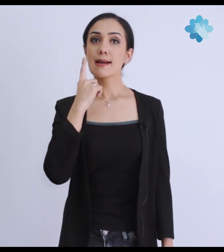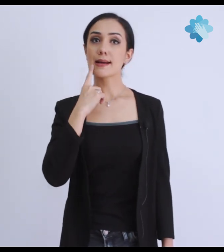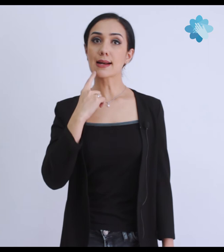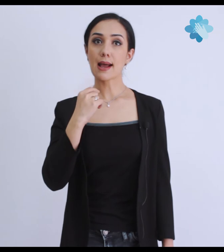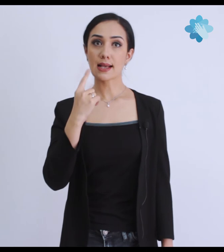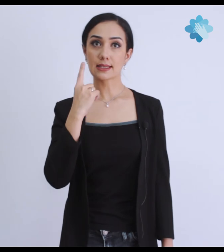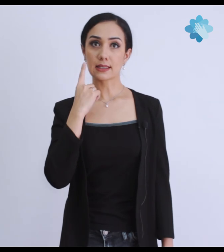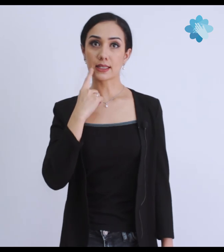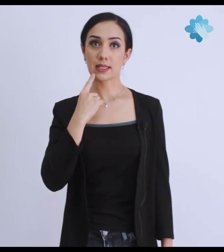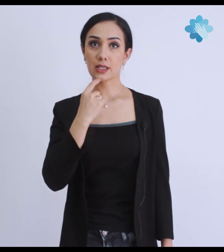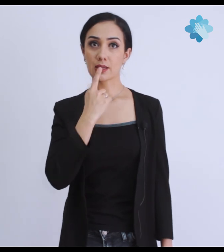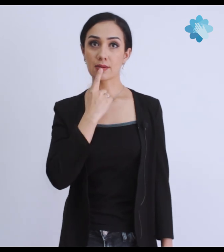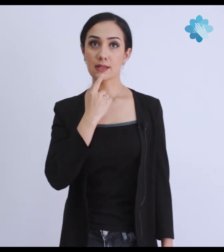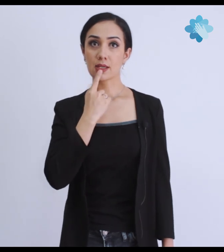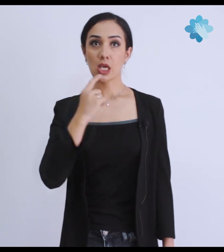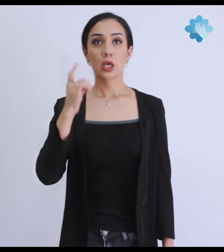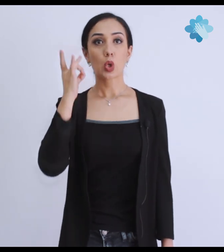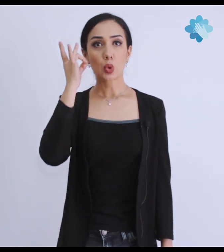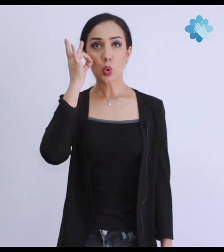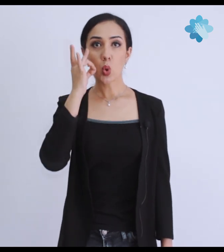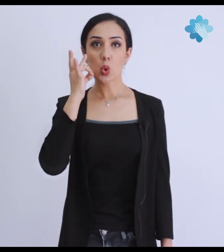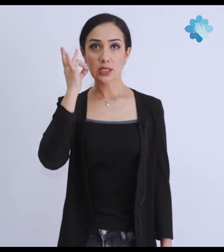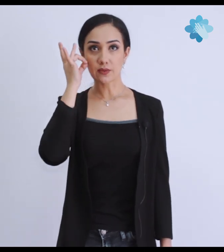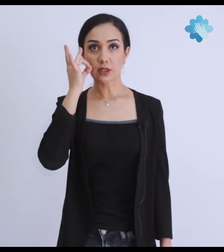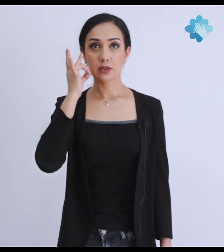красный розовый синий